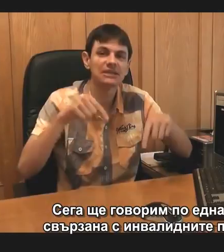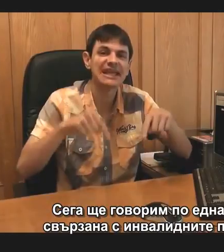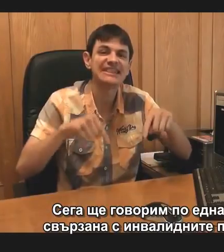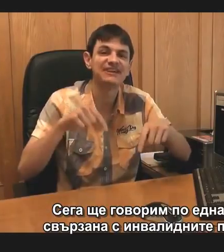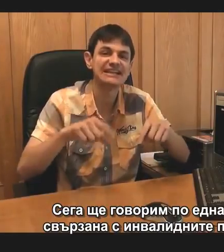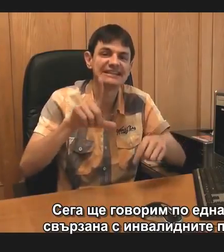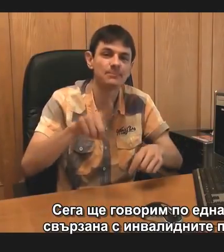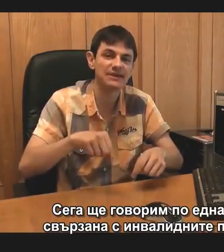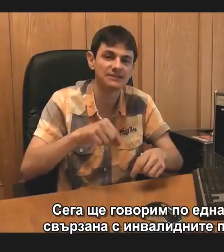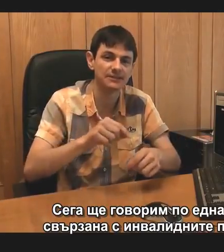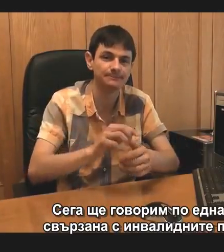инвалидните пенсии.